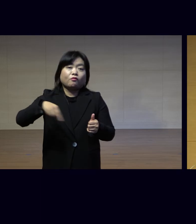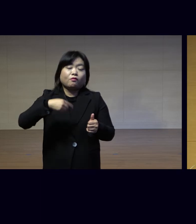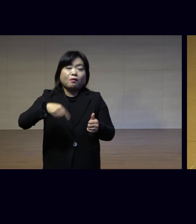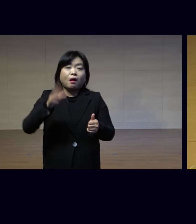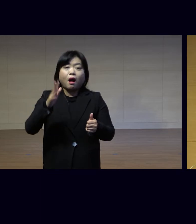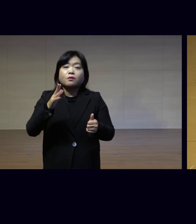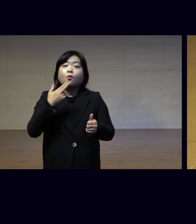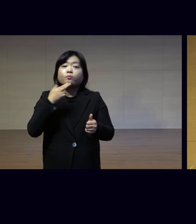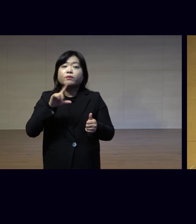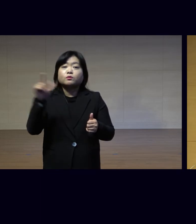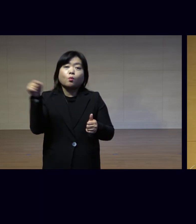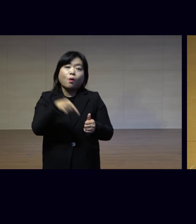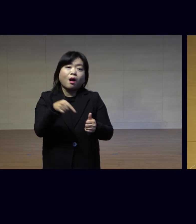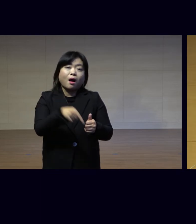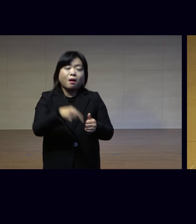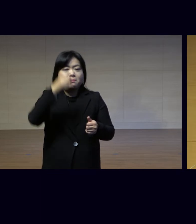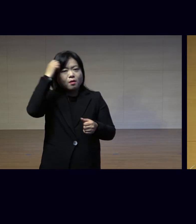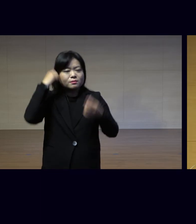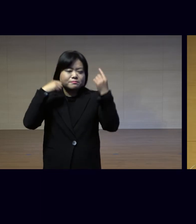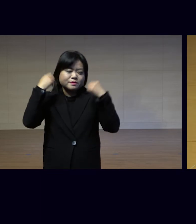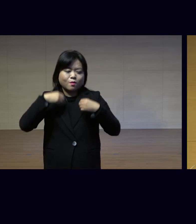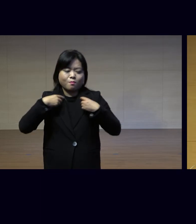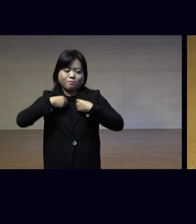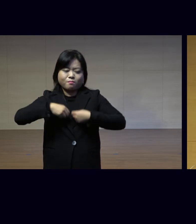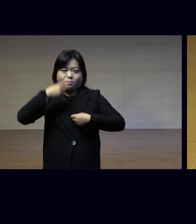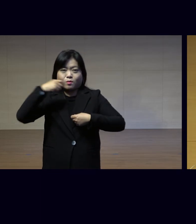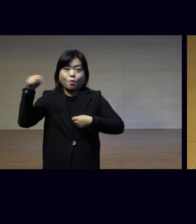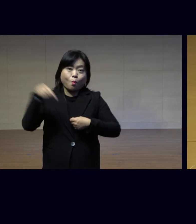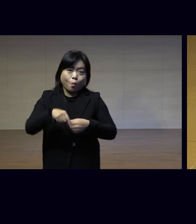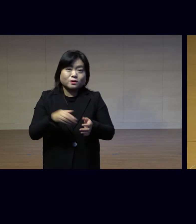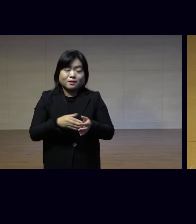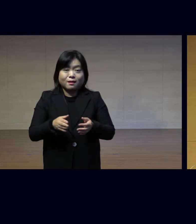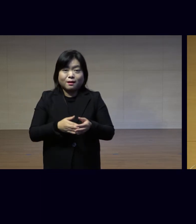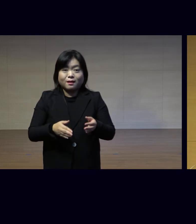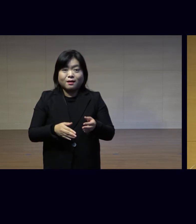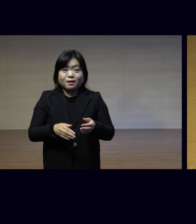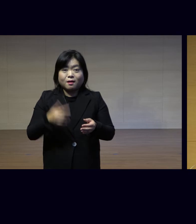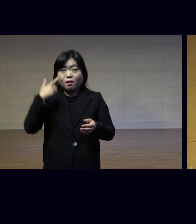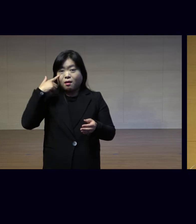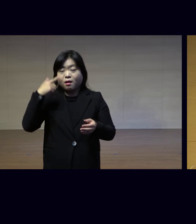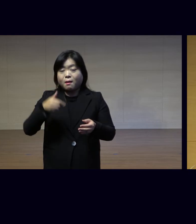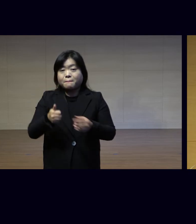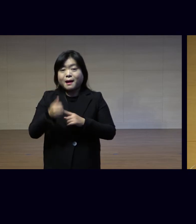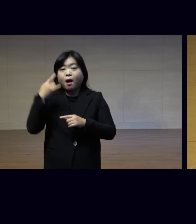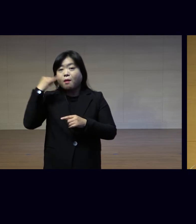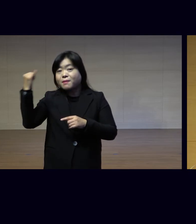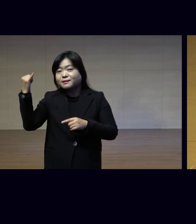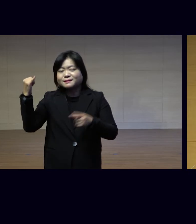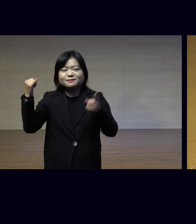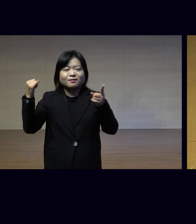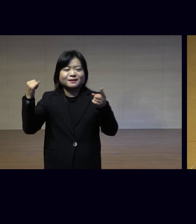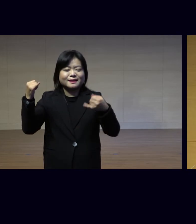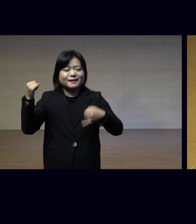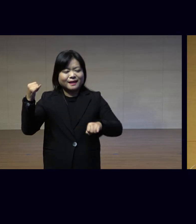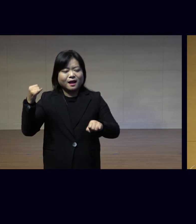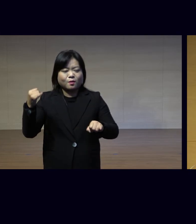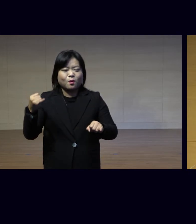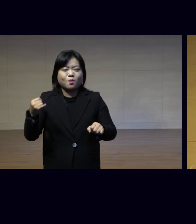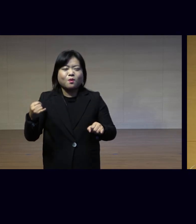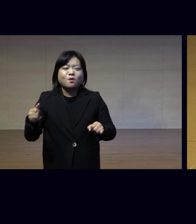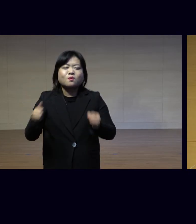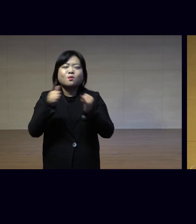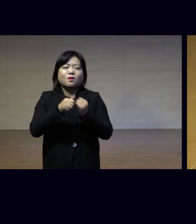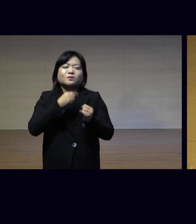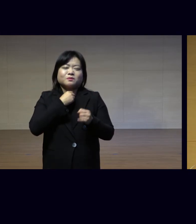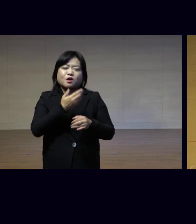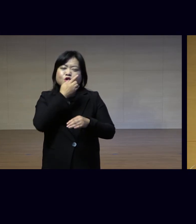없는 날도 맨날 오는데 막 머리도 빗고 막 옷도 신경 쓰고 그래서 그 집 그 발자크 엄마는 됐다, 이 집 딸하고 마음이 있구나, 그 집 뭐